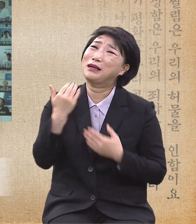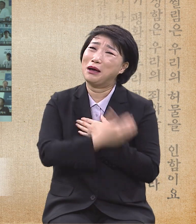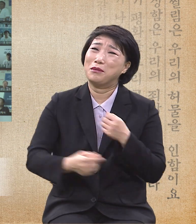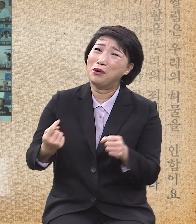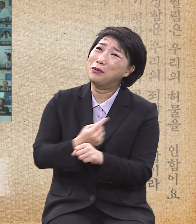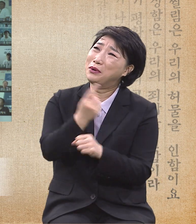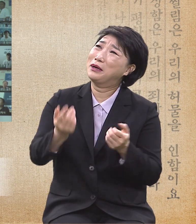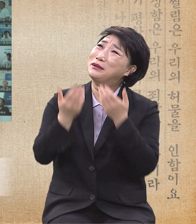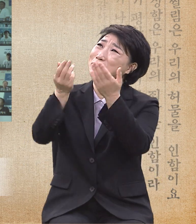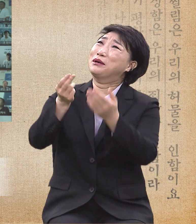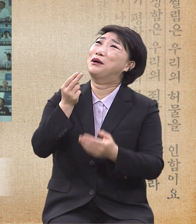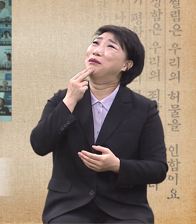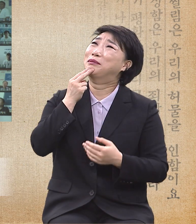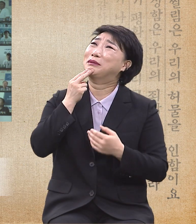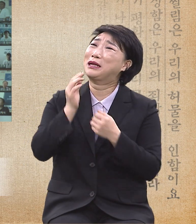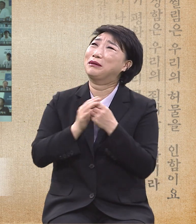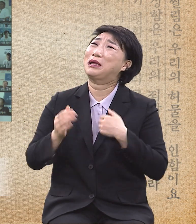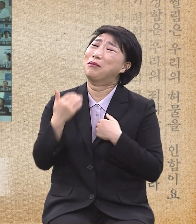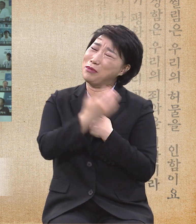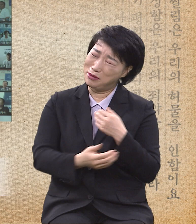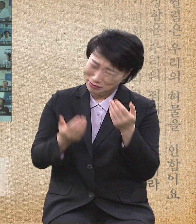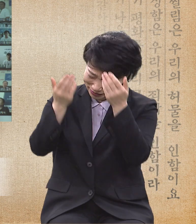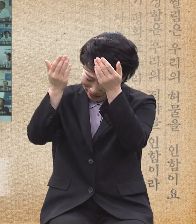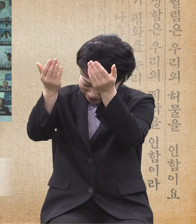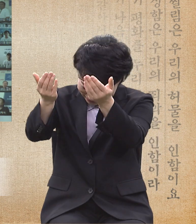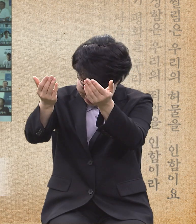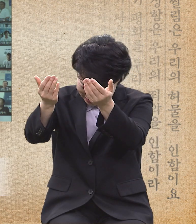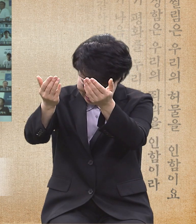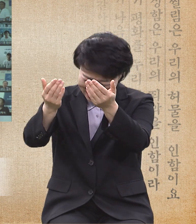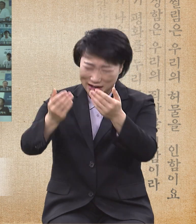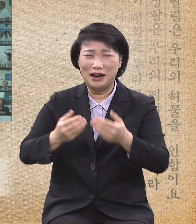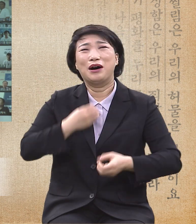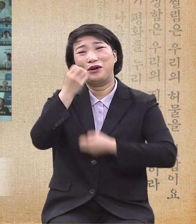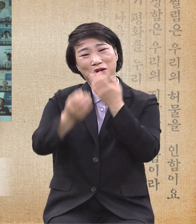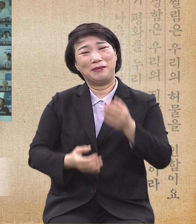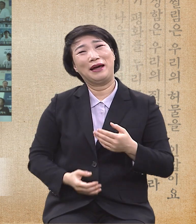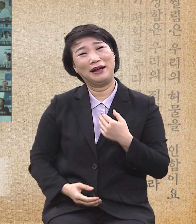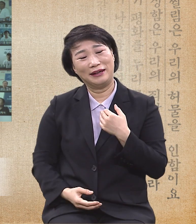몸밖에 드릴 것 없어 이 몸 바칩니다.